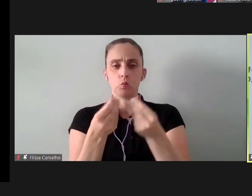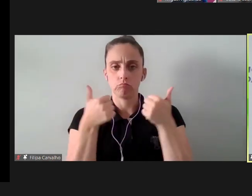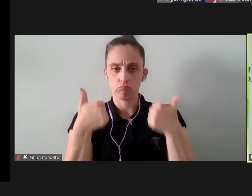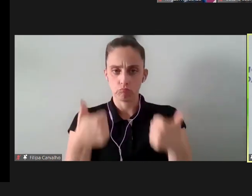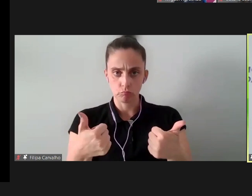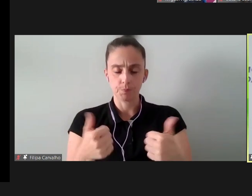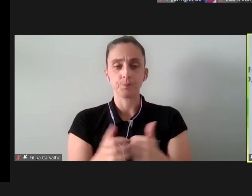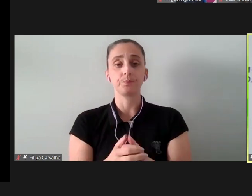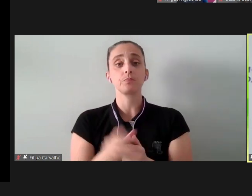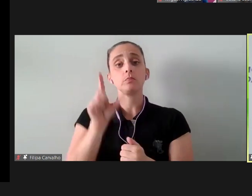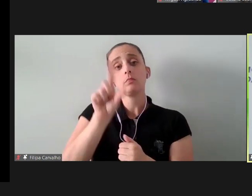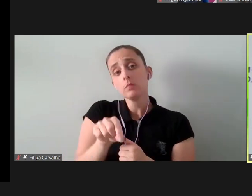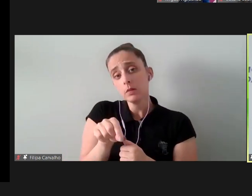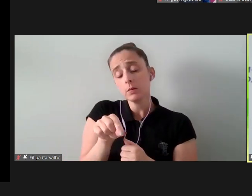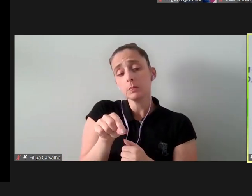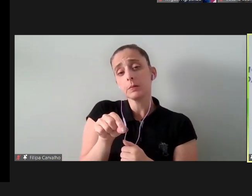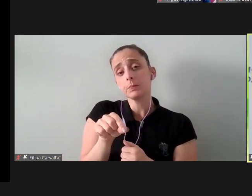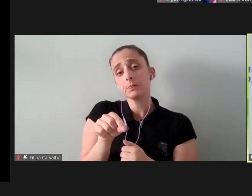E também